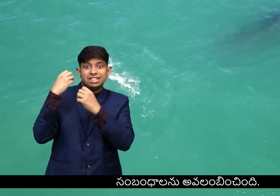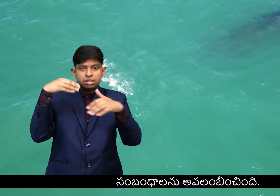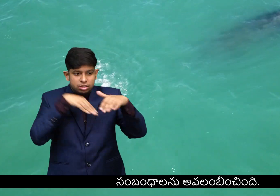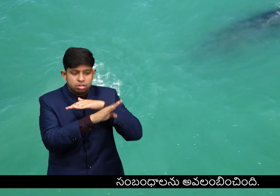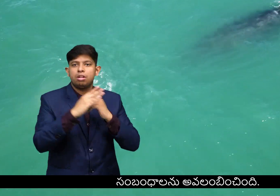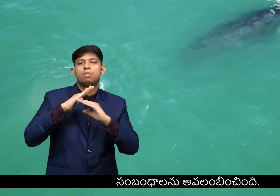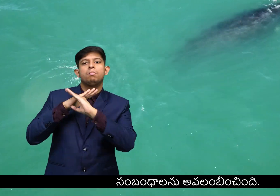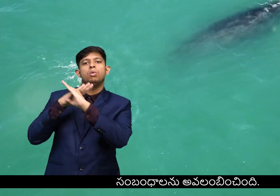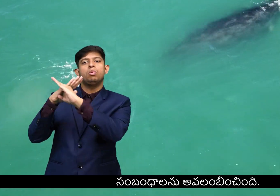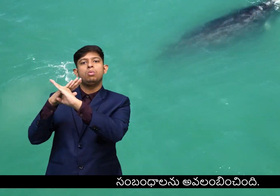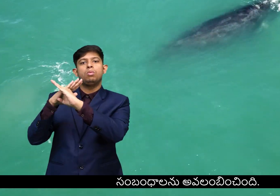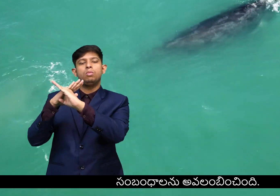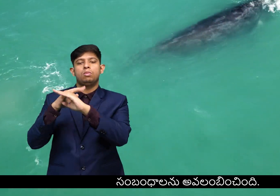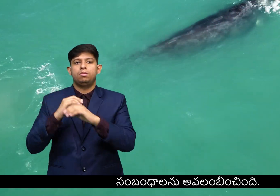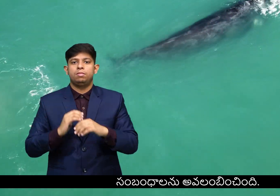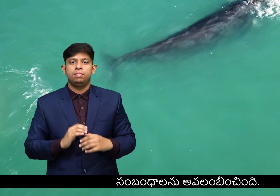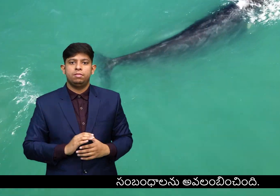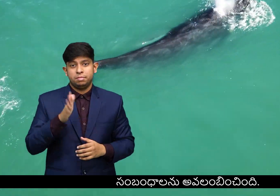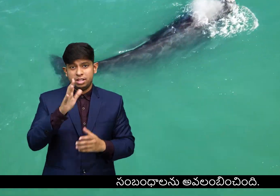అవలంబించింది.